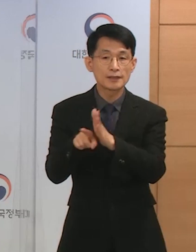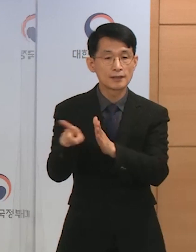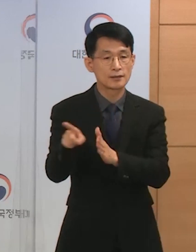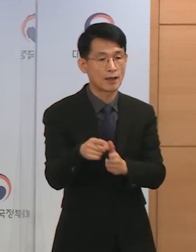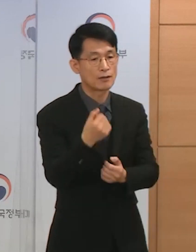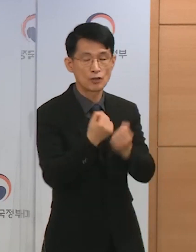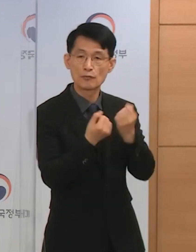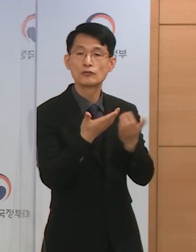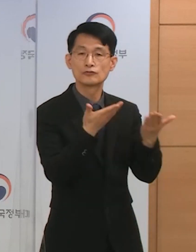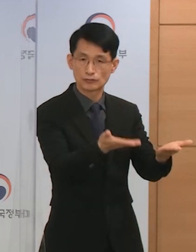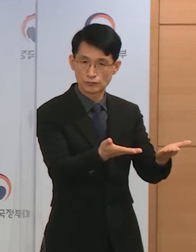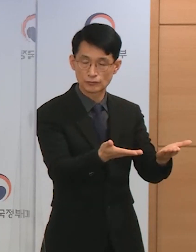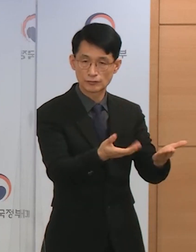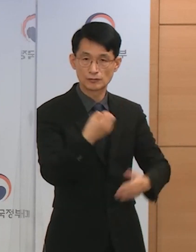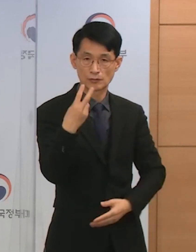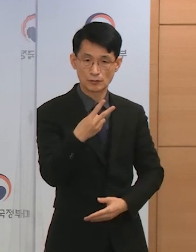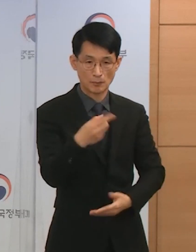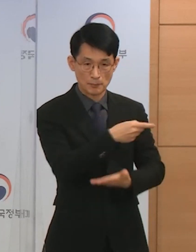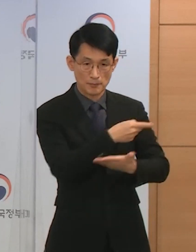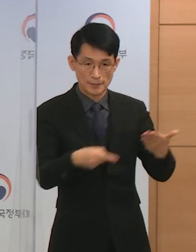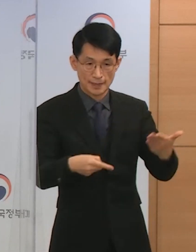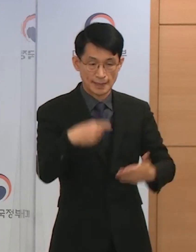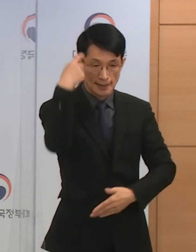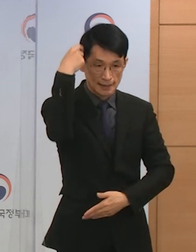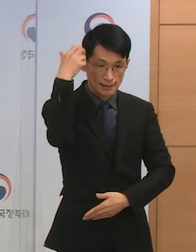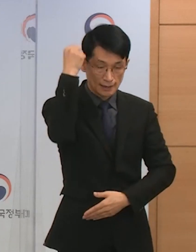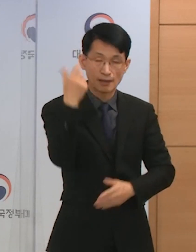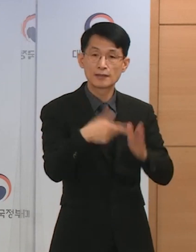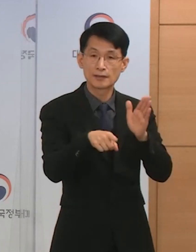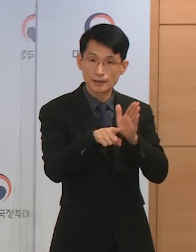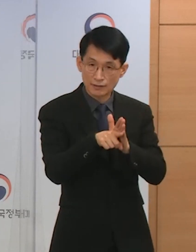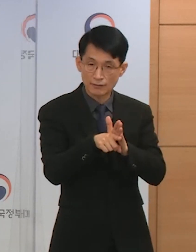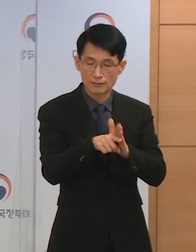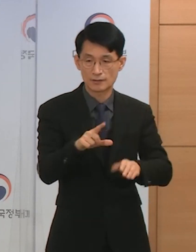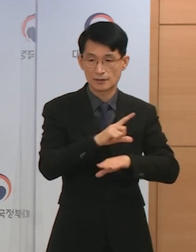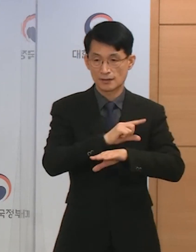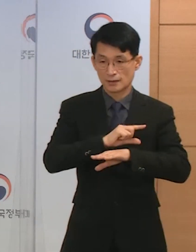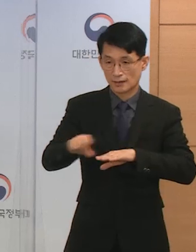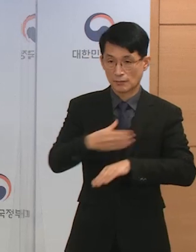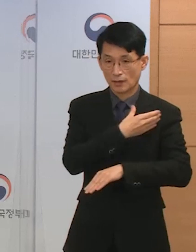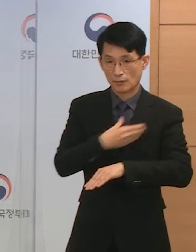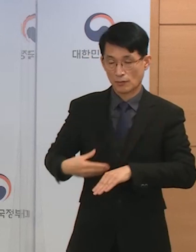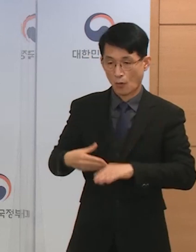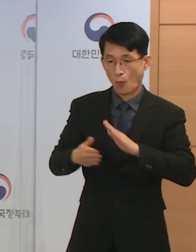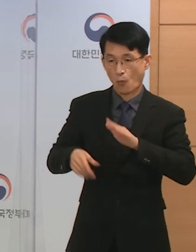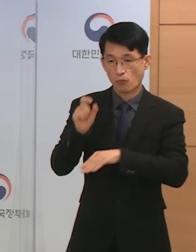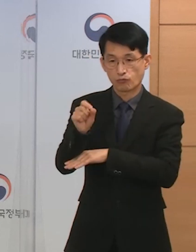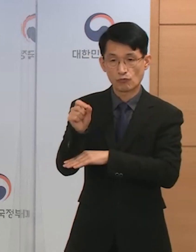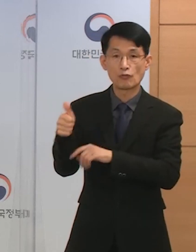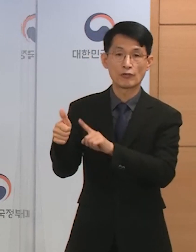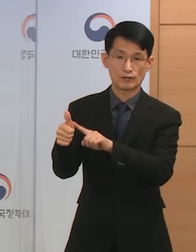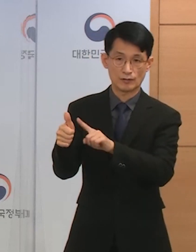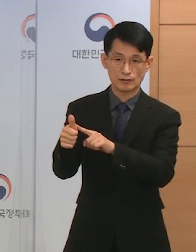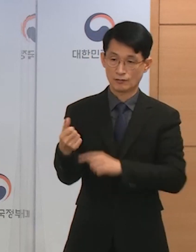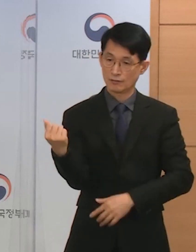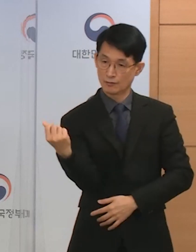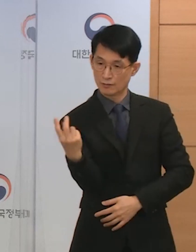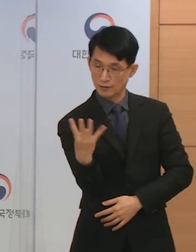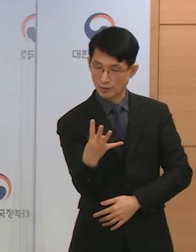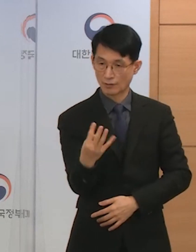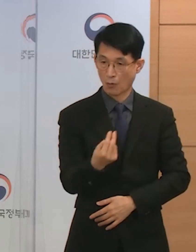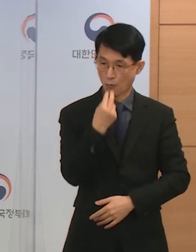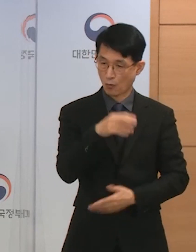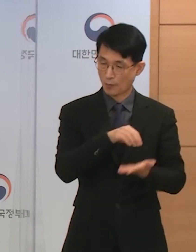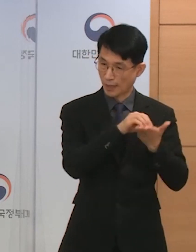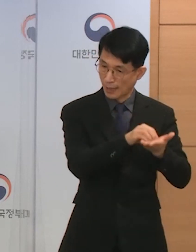홍보뿐만 아니라 재해 위험을 인지할 수 있도록 지자체의 전임 담당 공무원에 대하여 풍수의